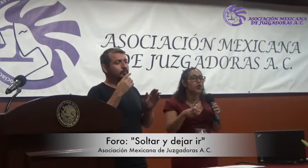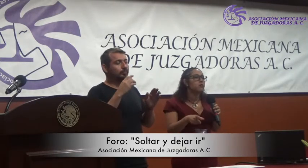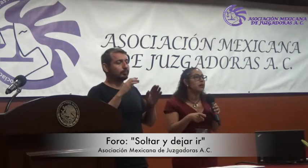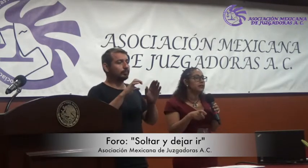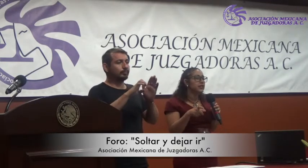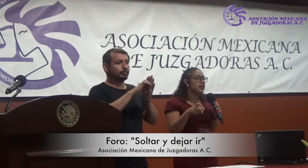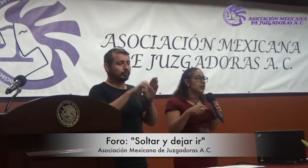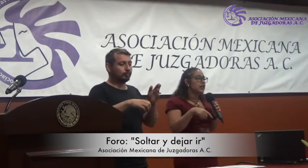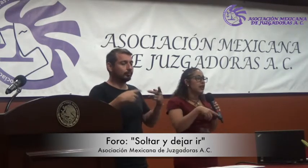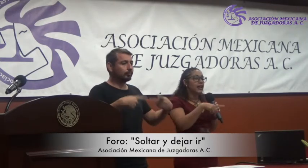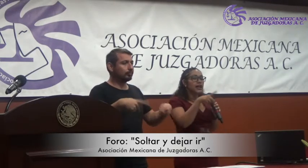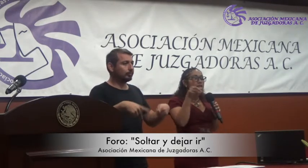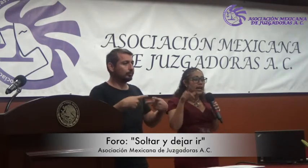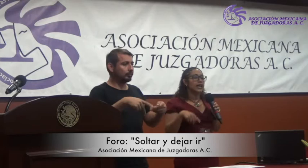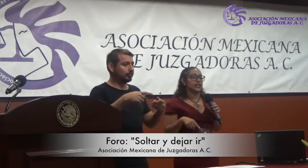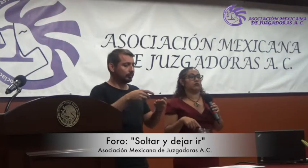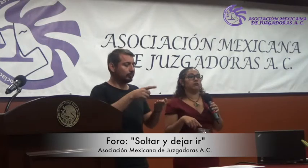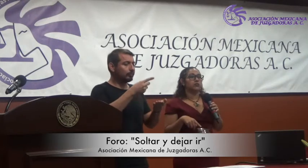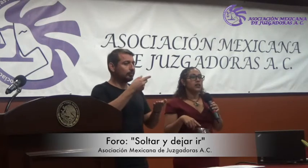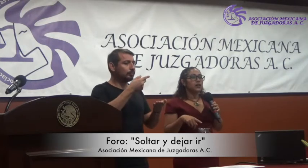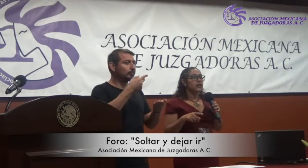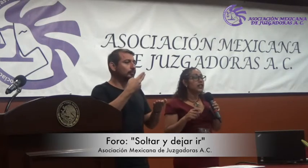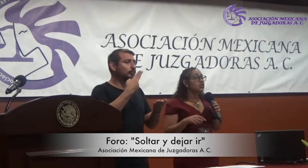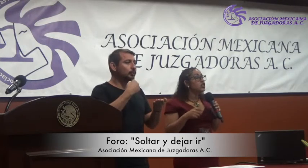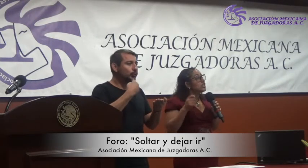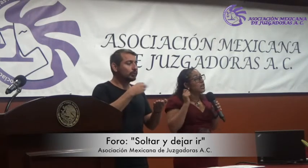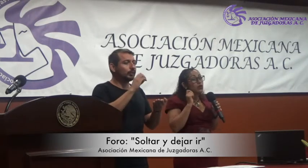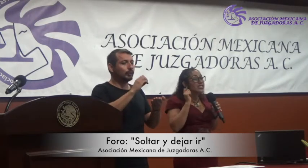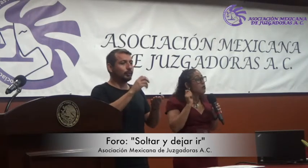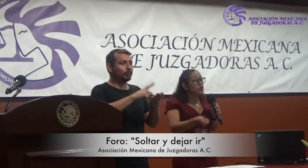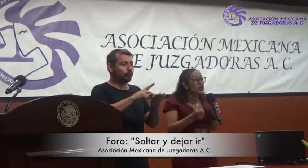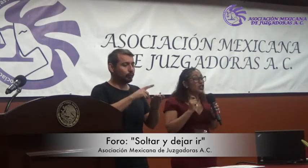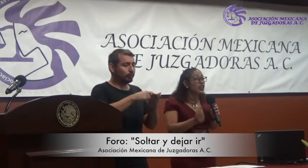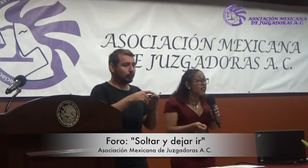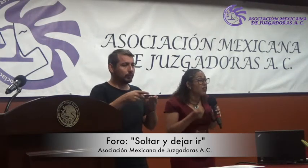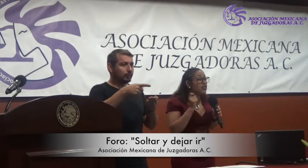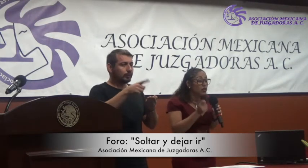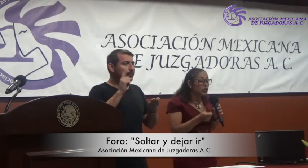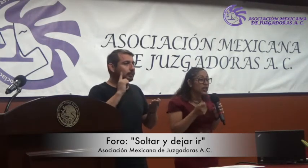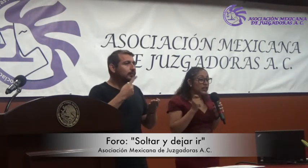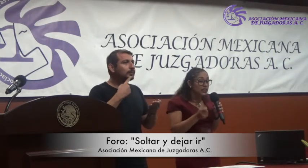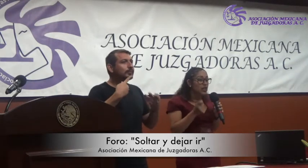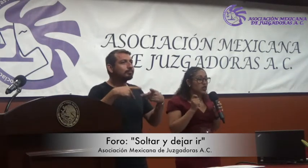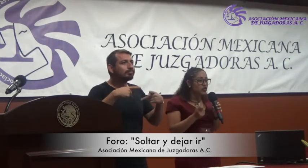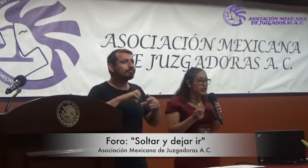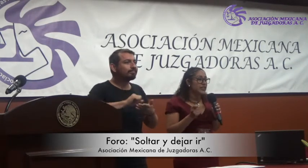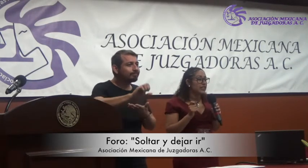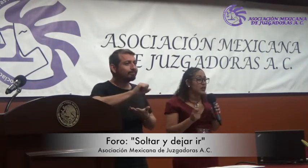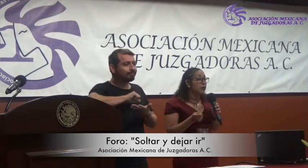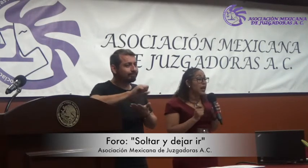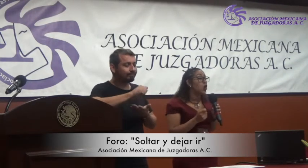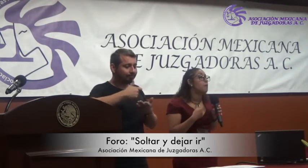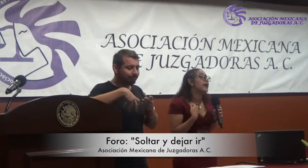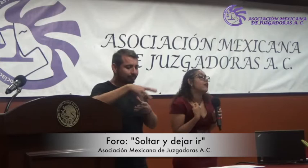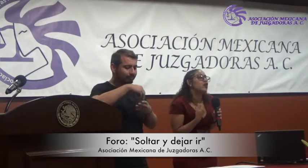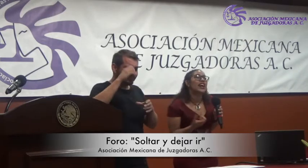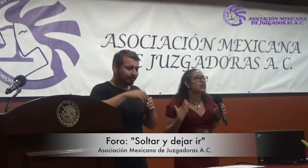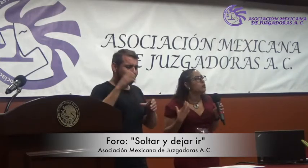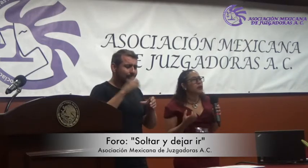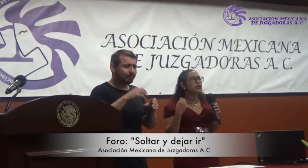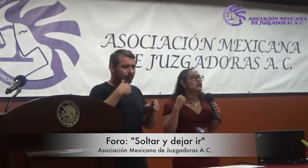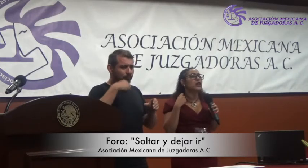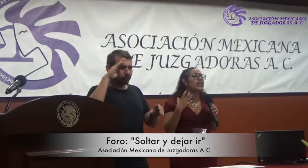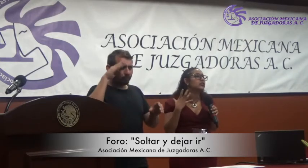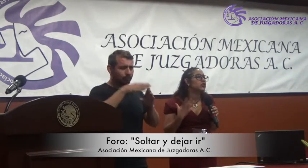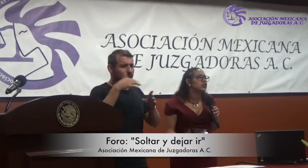con plumas en la calle. Y entonces le cuesta mucho trabajo reunir el dinero suficiente para comprar un